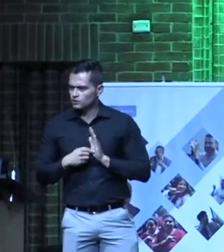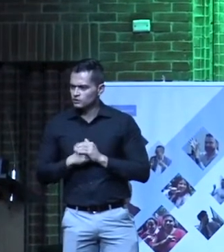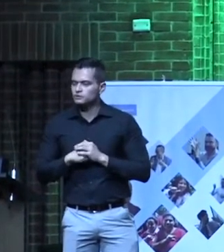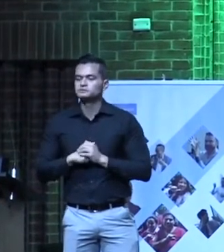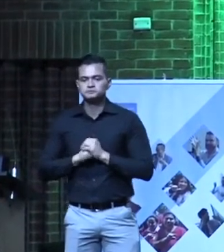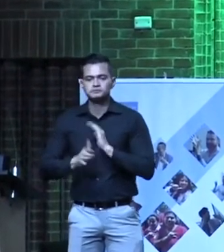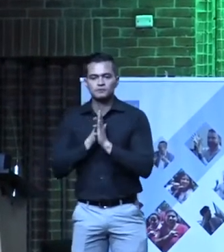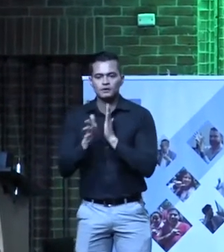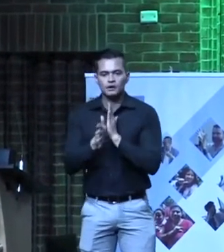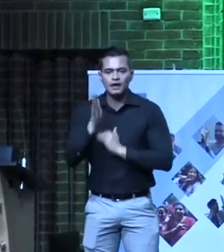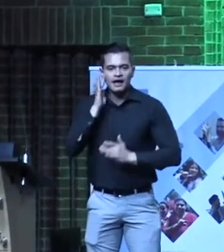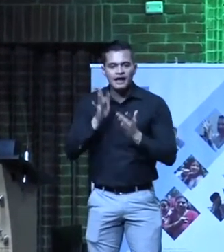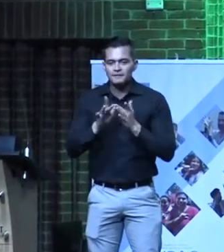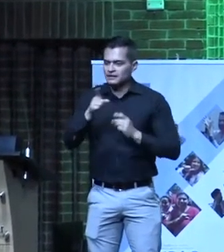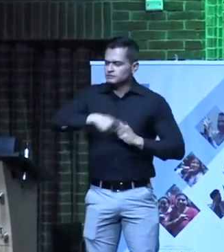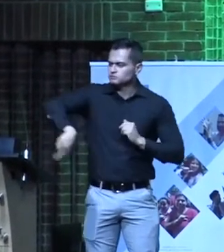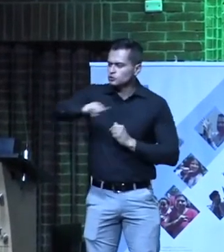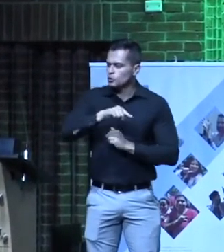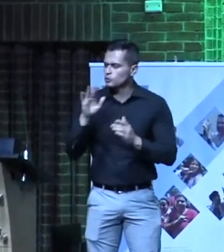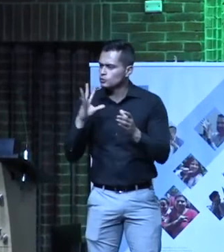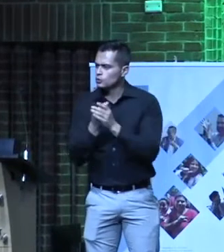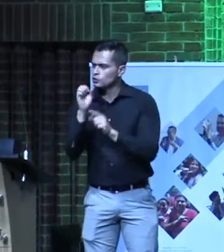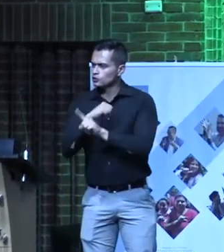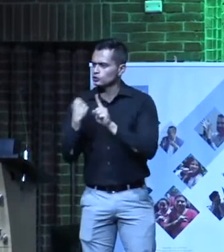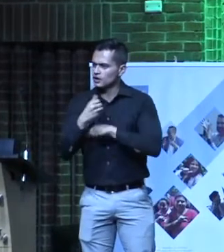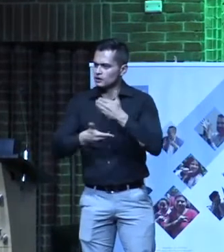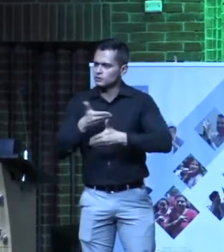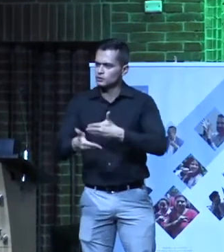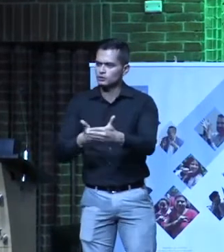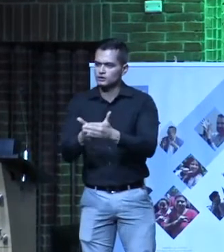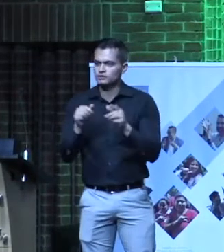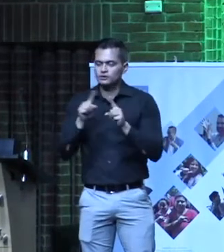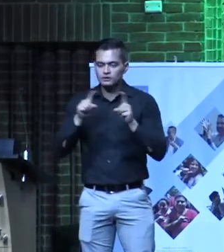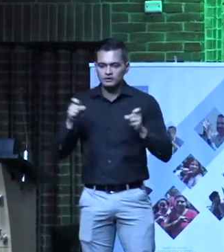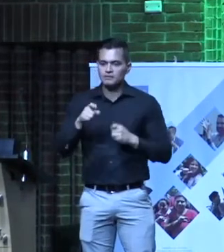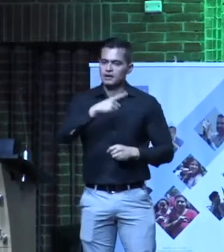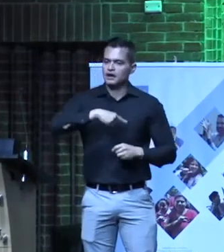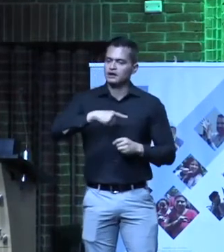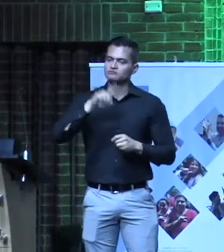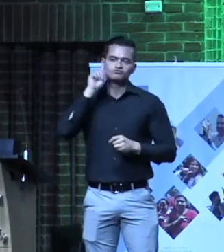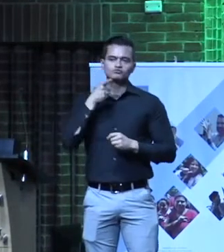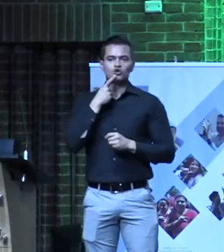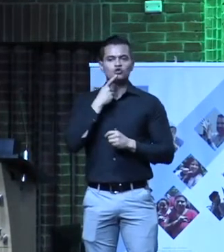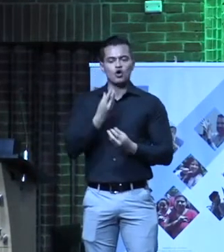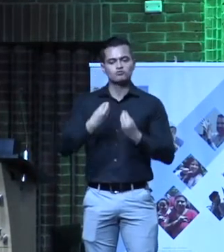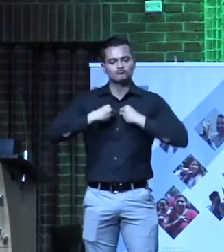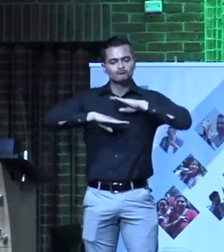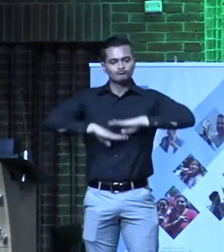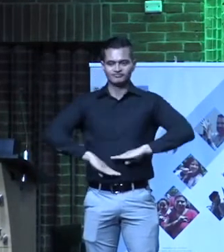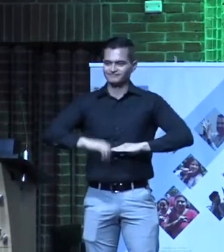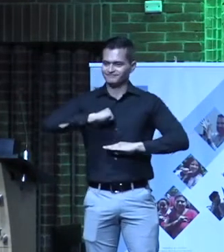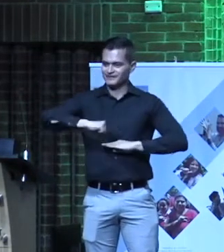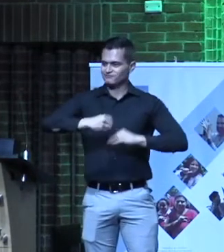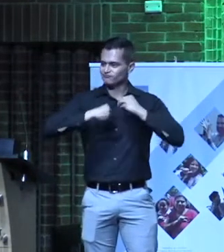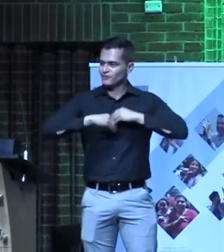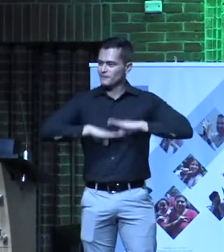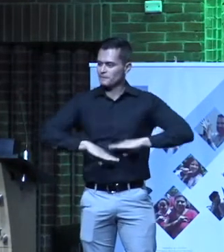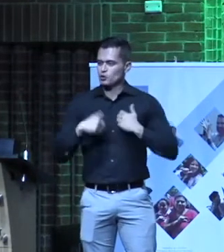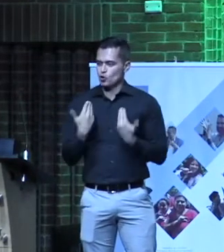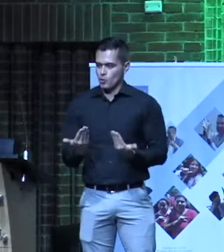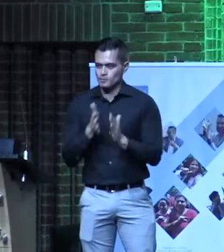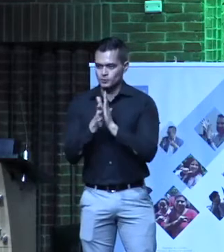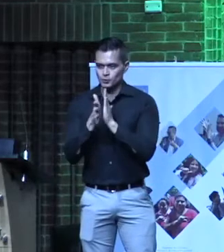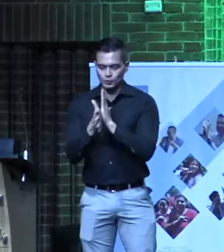un poco acerca de él, y es el tema de la inclusión social y el goce efectivo de derechos de las personas sordas. En ese sentido, quisiera